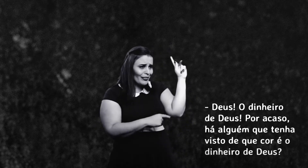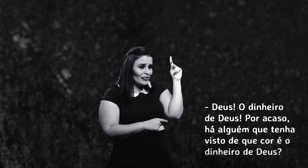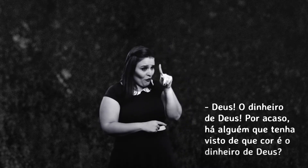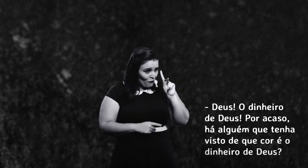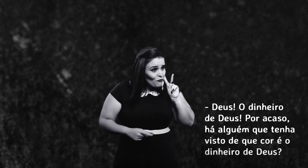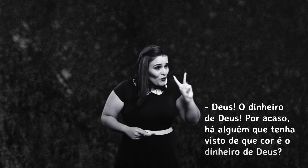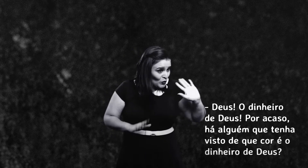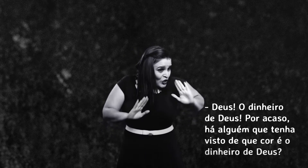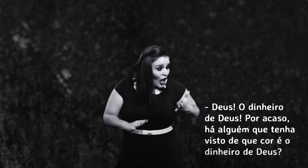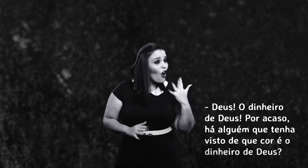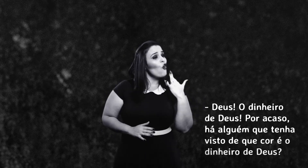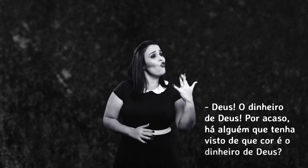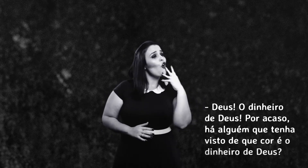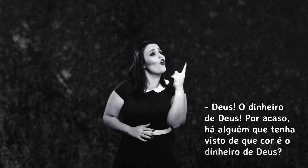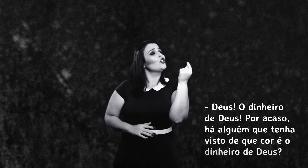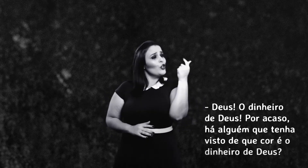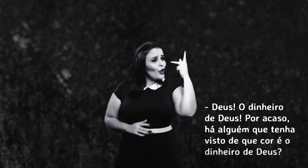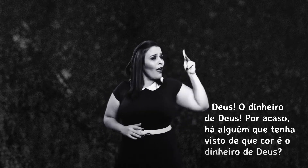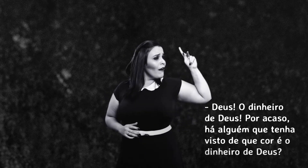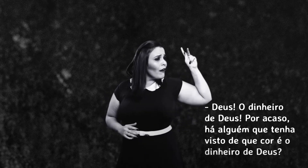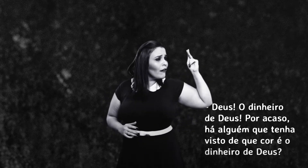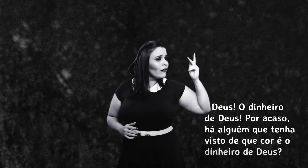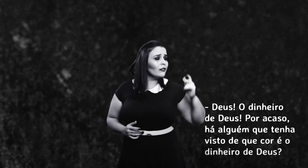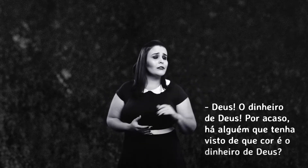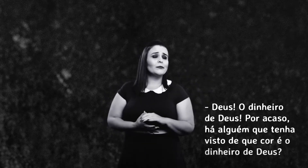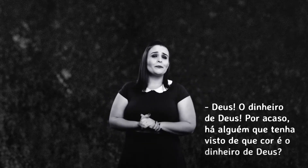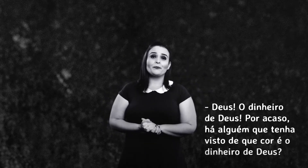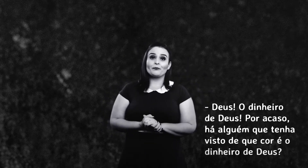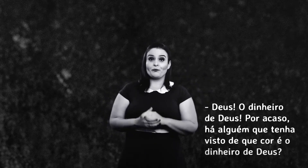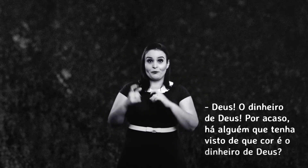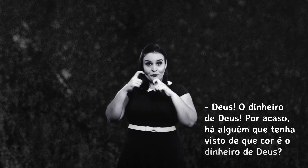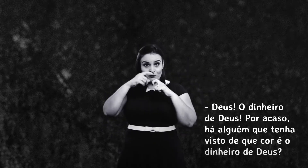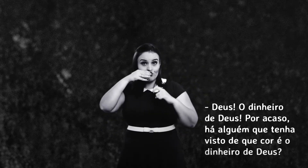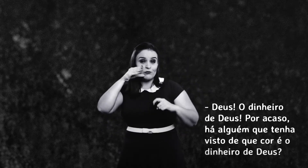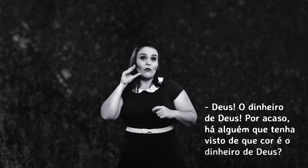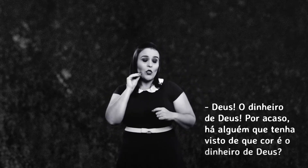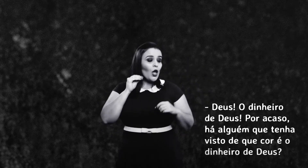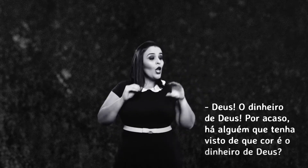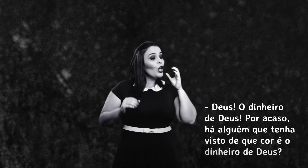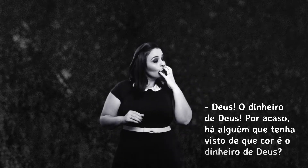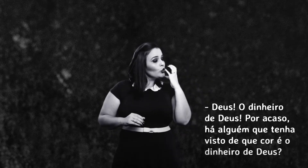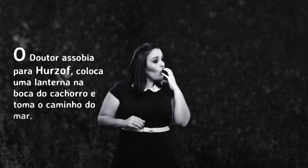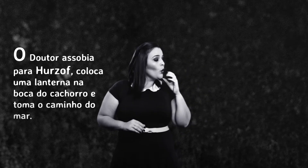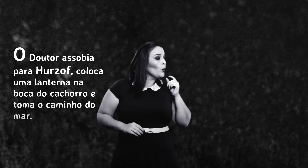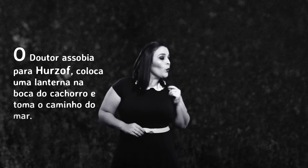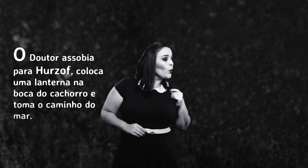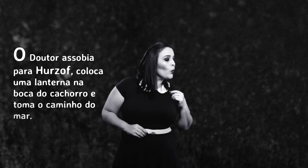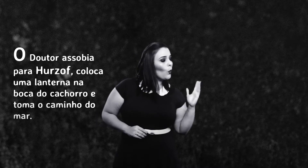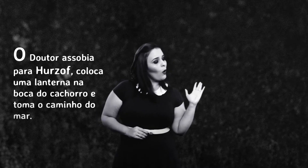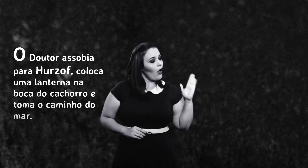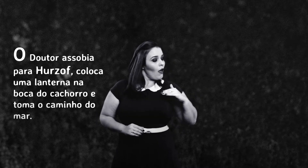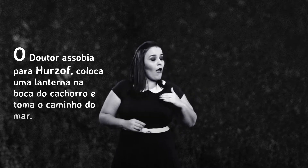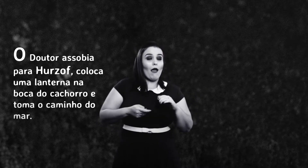de Deus. Por acaso há alguém que tenha visto de que cor é o dinheiro de Deus? O doutor assobia para